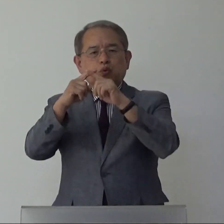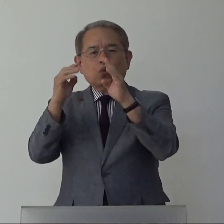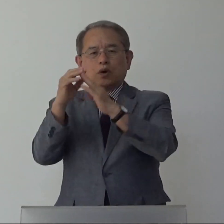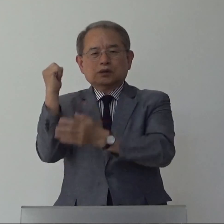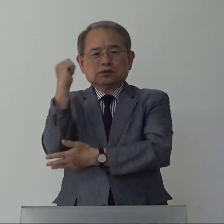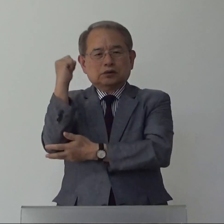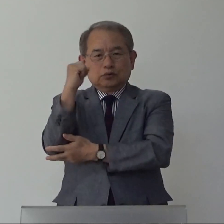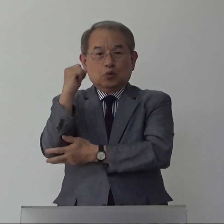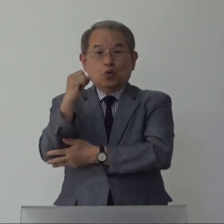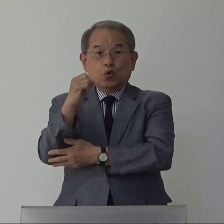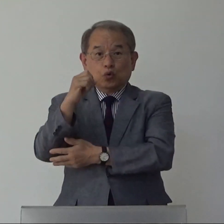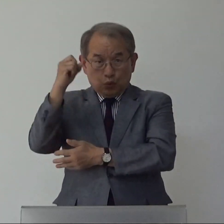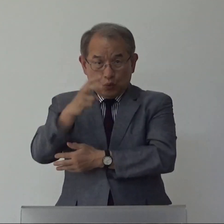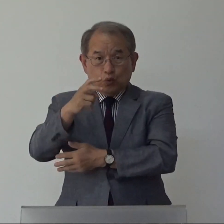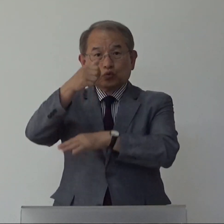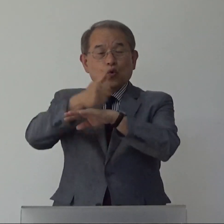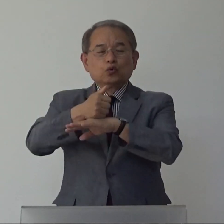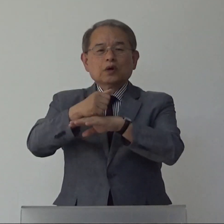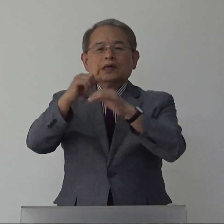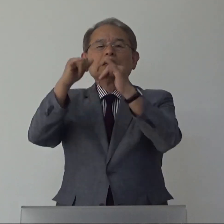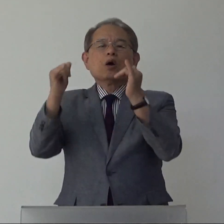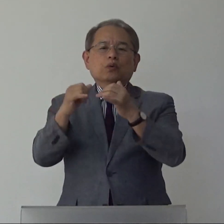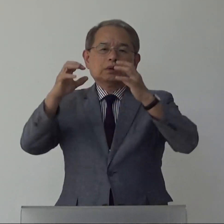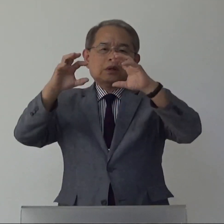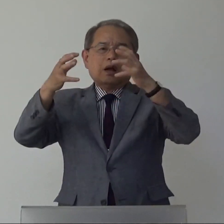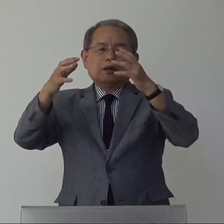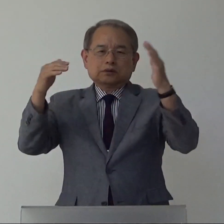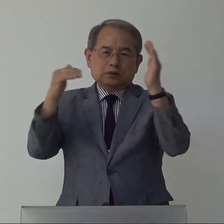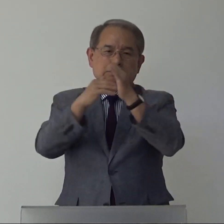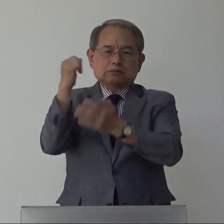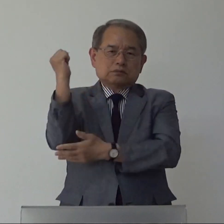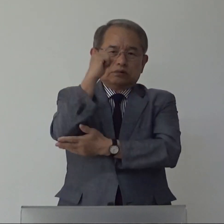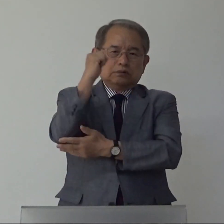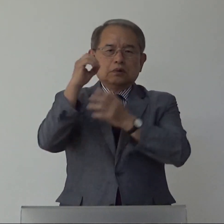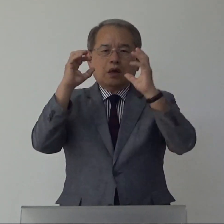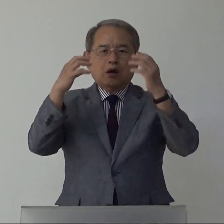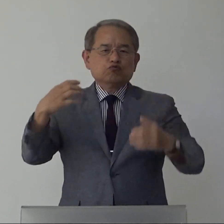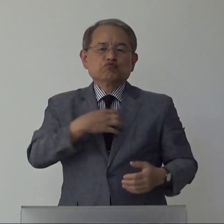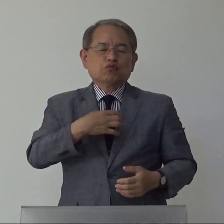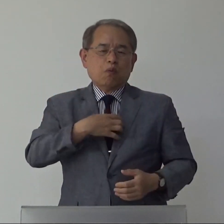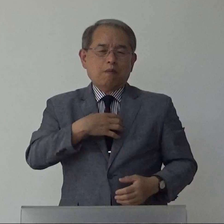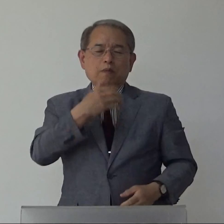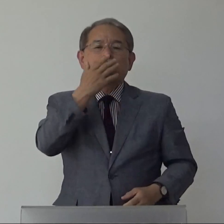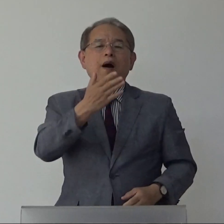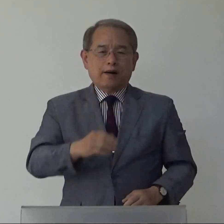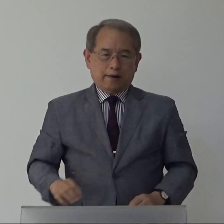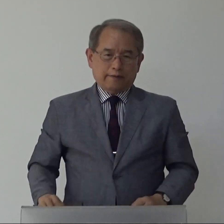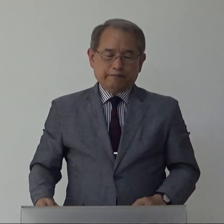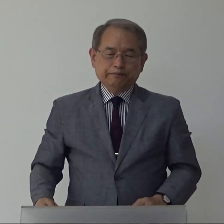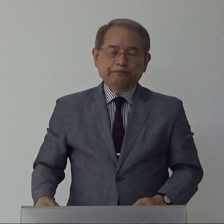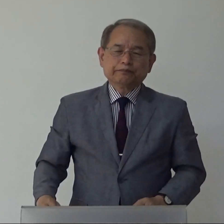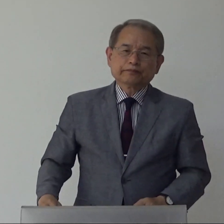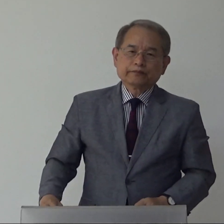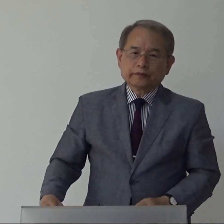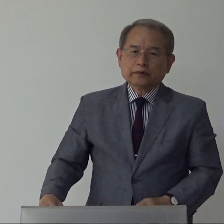가정이 무너져도 안 되고 가정이 무너지면 또 교회가 흔들리게 됩니다. 교회가 흔들리면